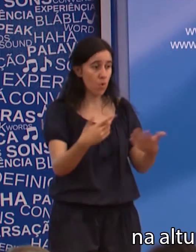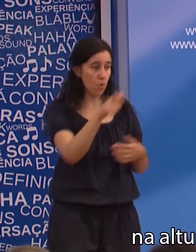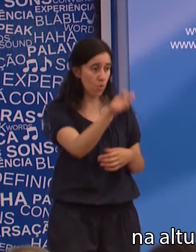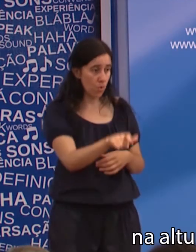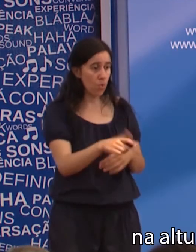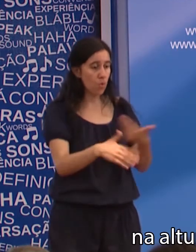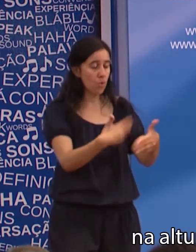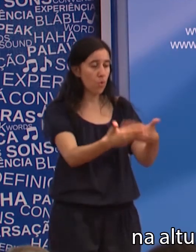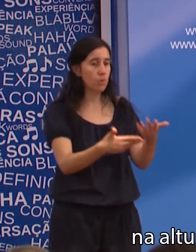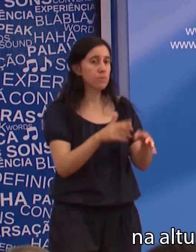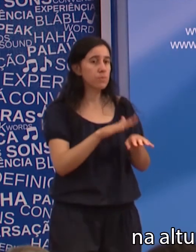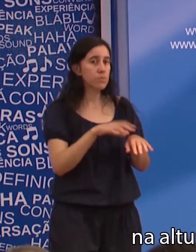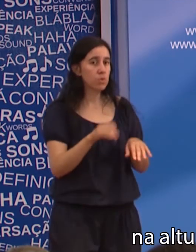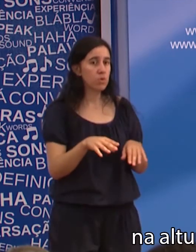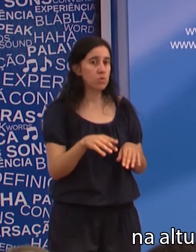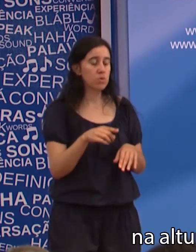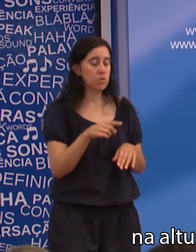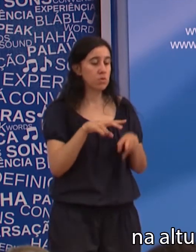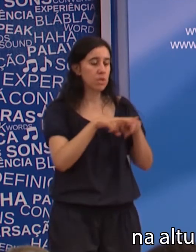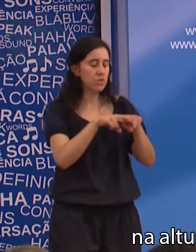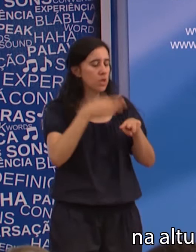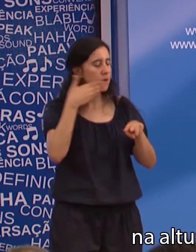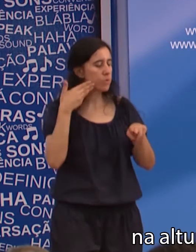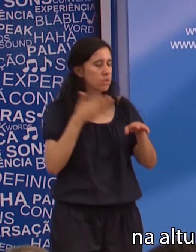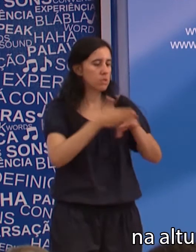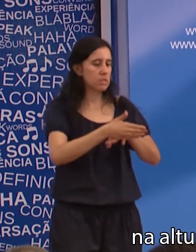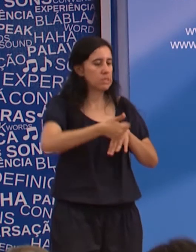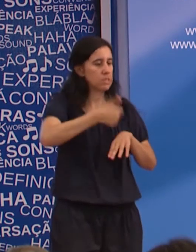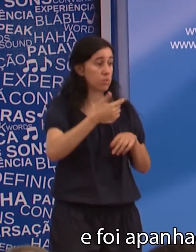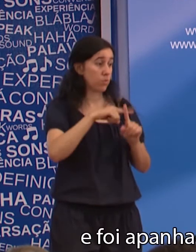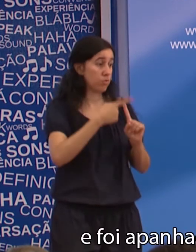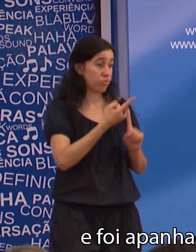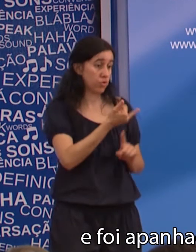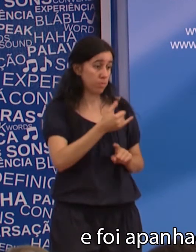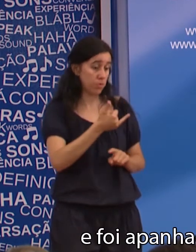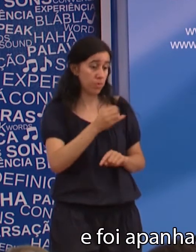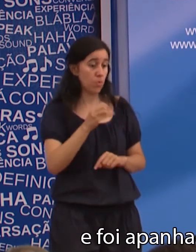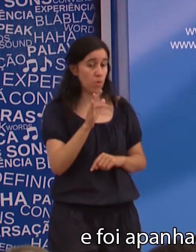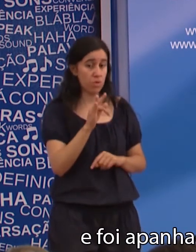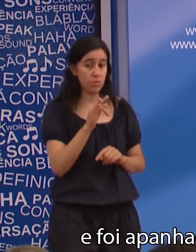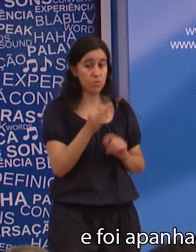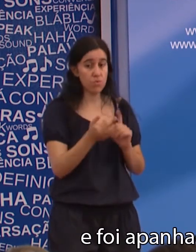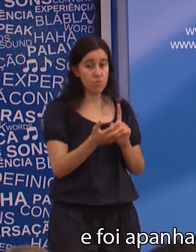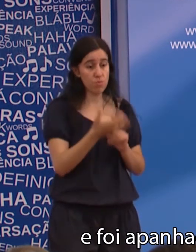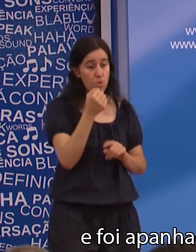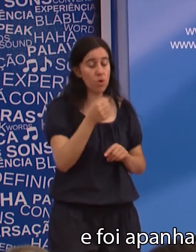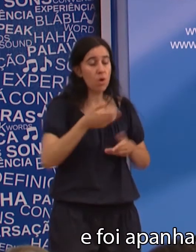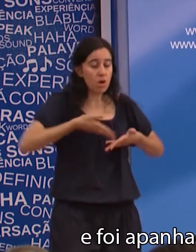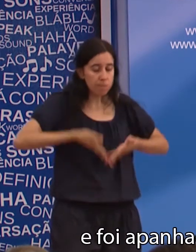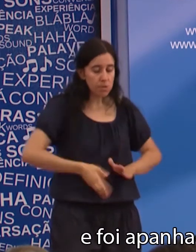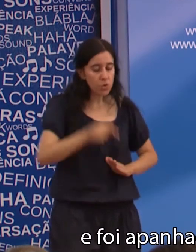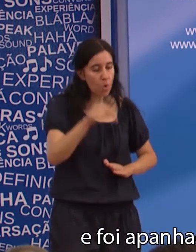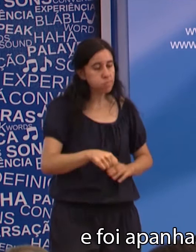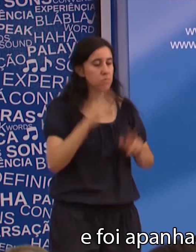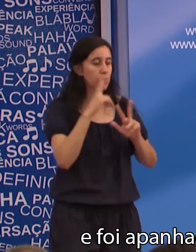essencialmente, porque foi apanhado no rastreio em 2004 e foi apanhado à nascença. Portanto, isso